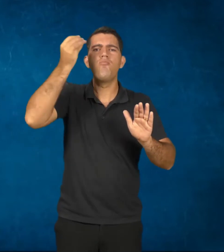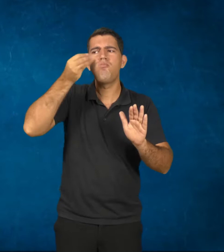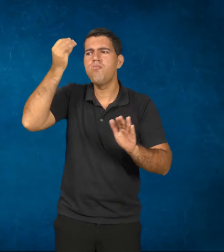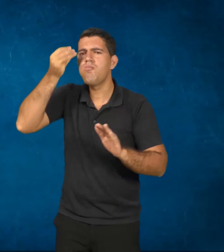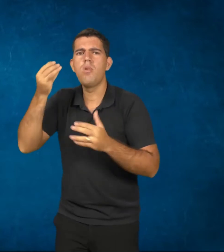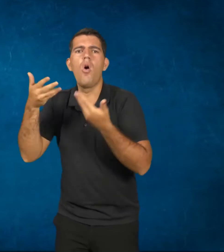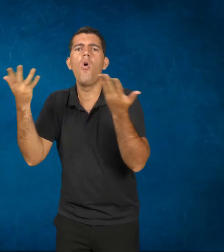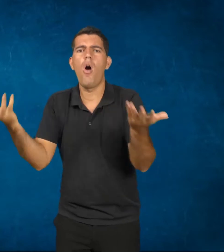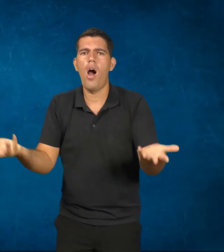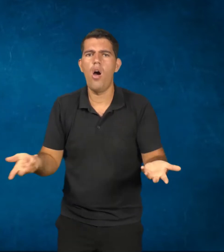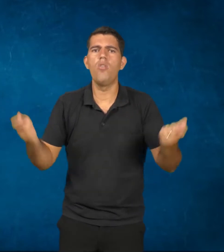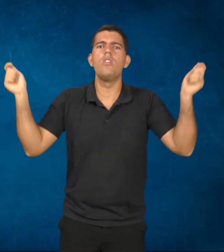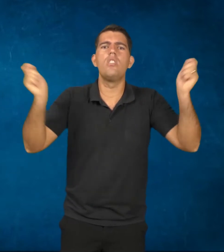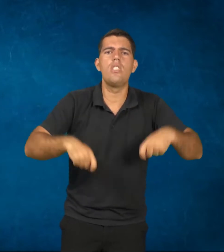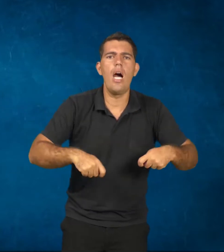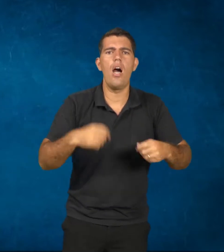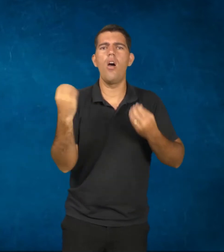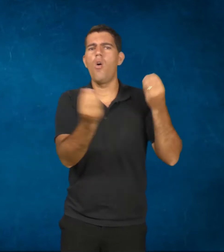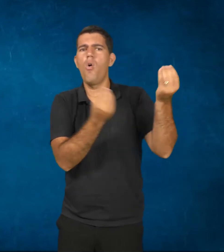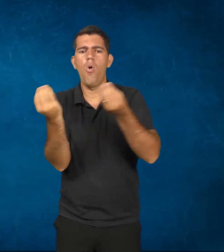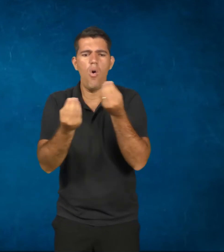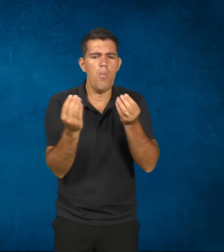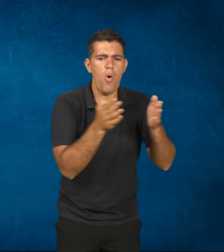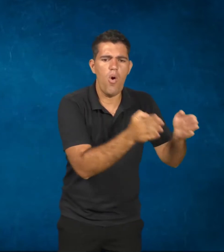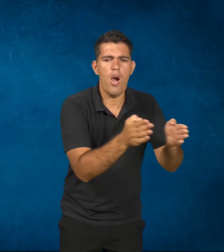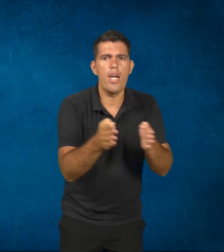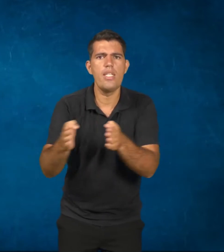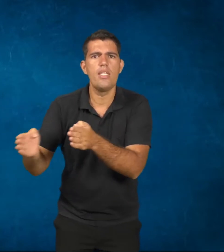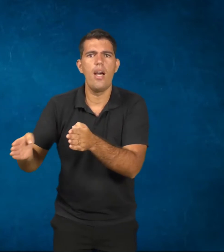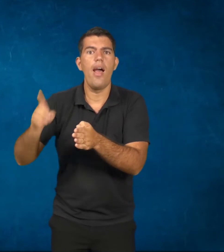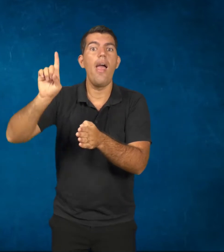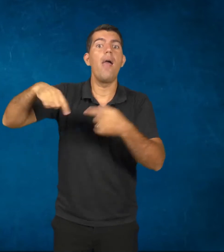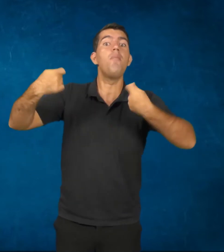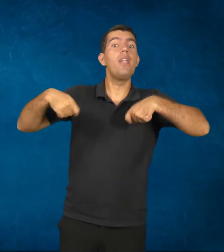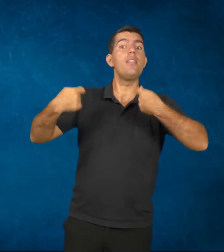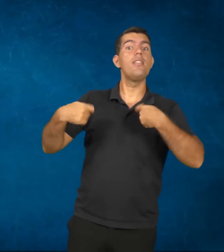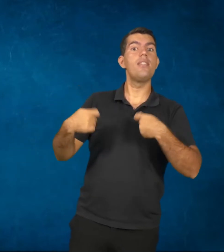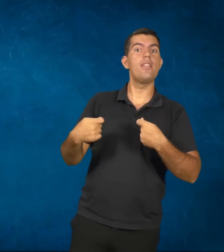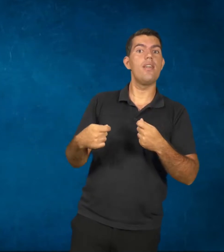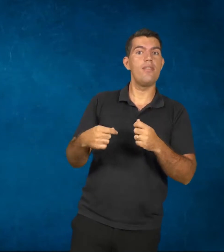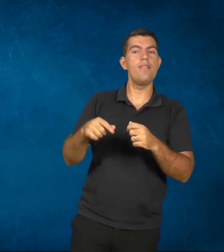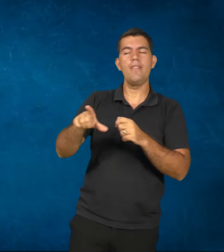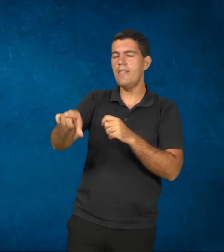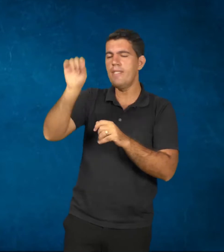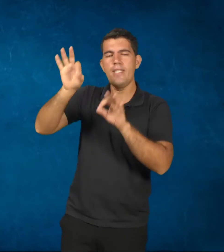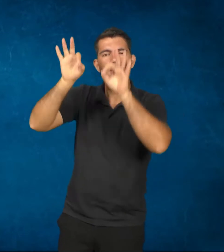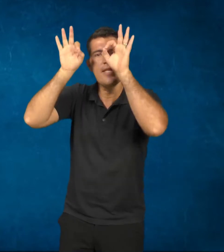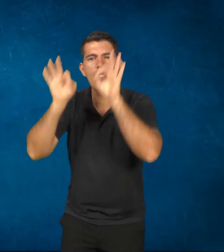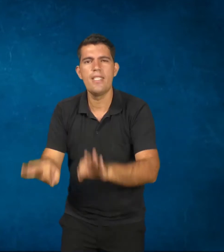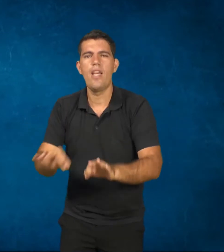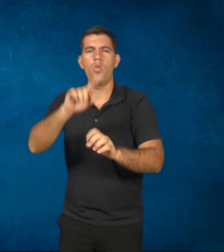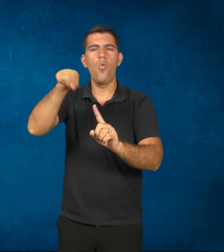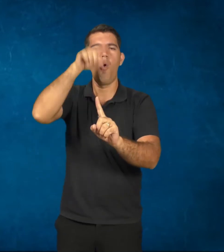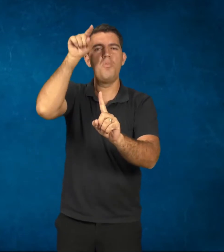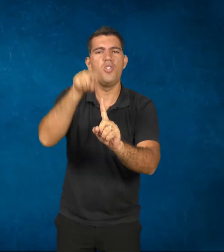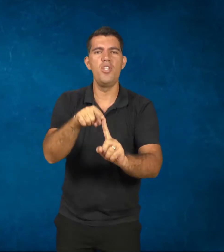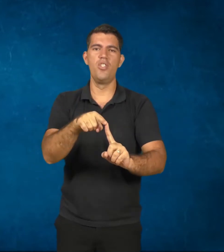ser propiciadas e sobre como organizá-las depende da especificação precisa dos objetivos.